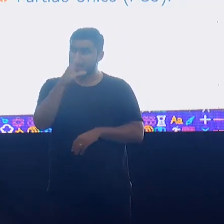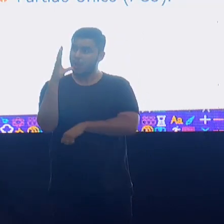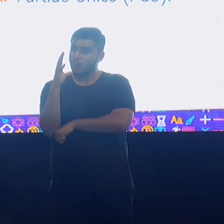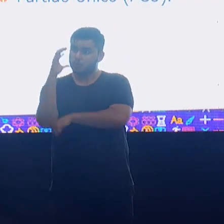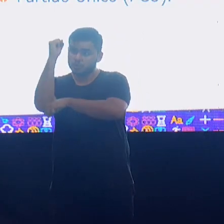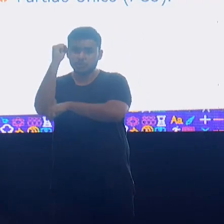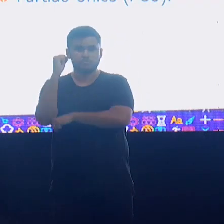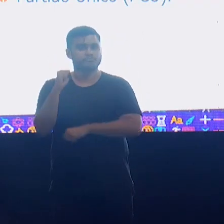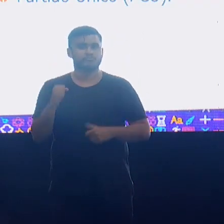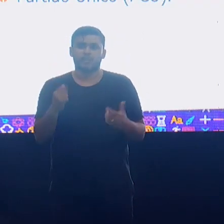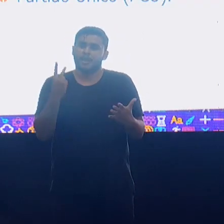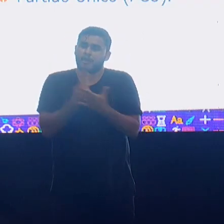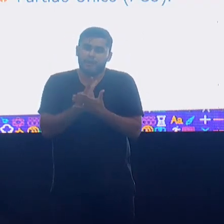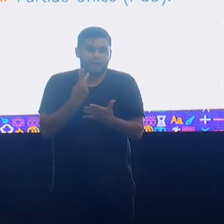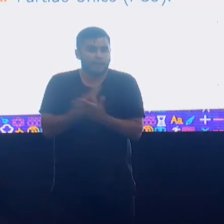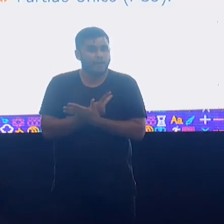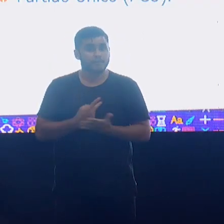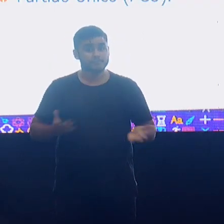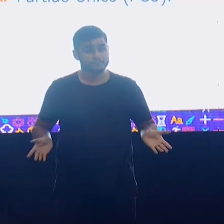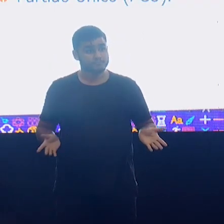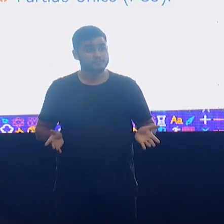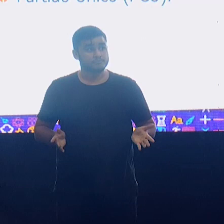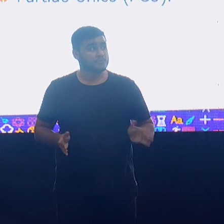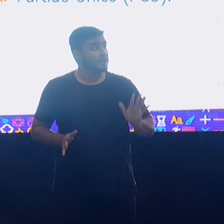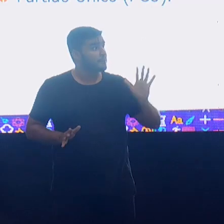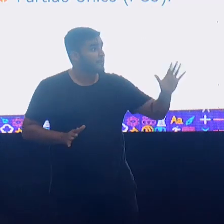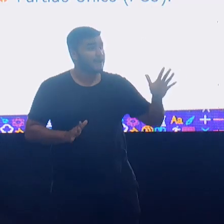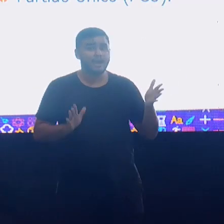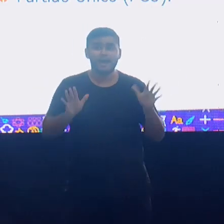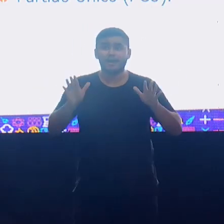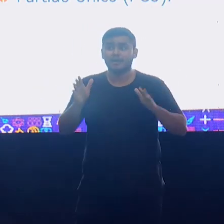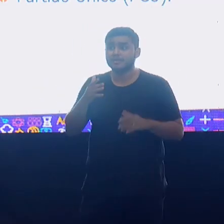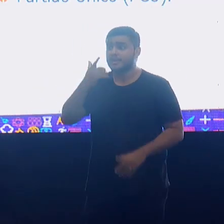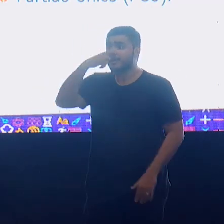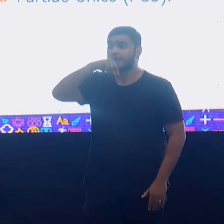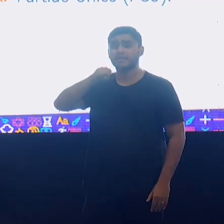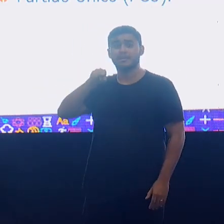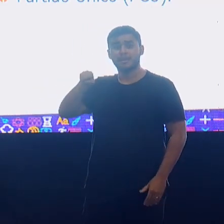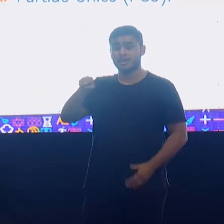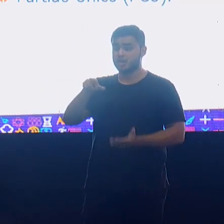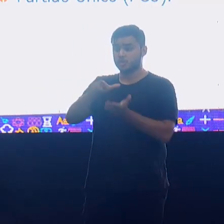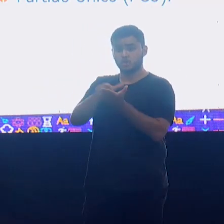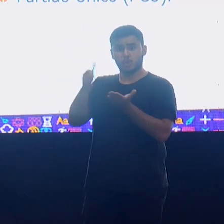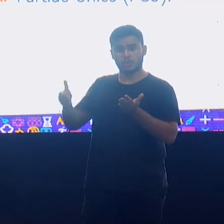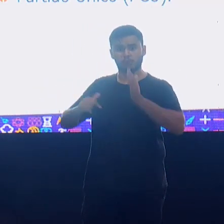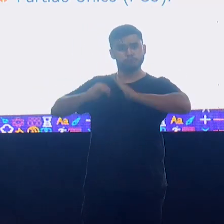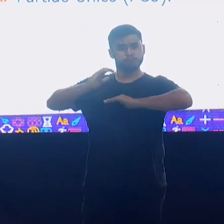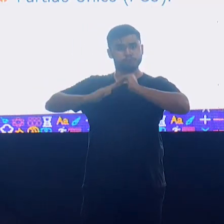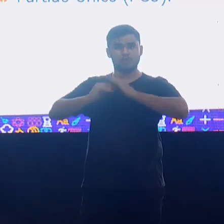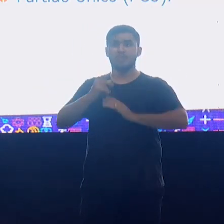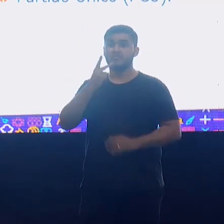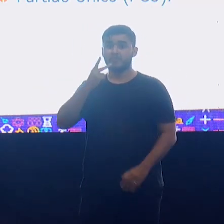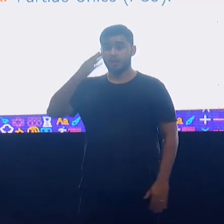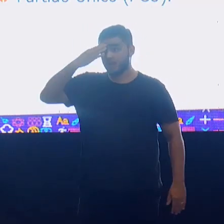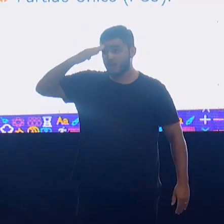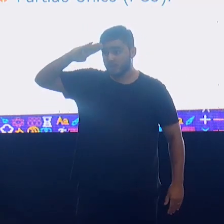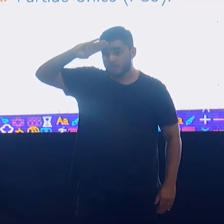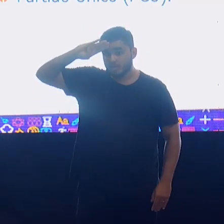Erradíssimo. Professor, mas eu vejo até jornalista chamar Cuba de comunista. É porque